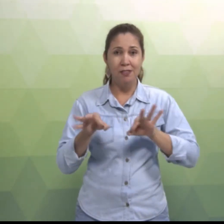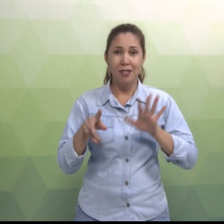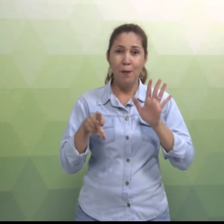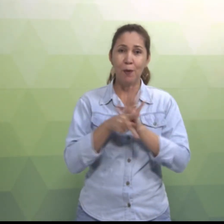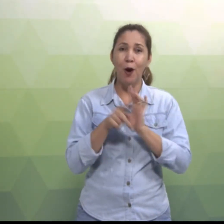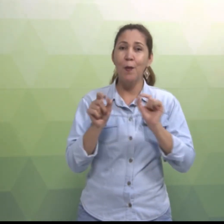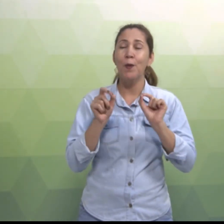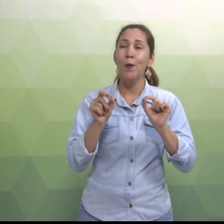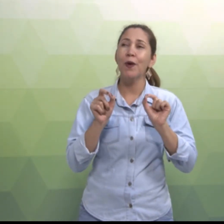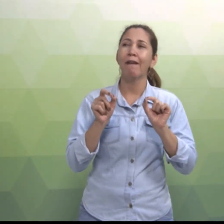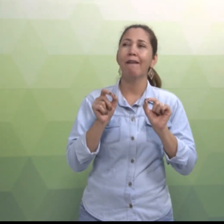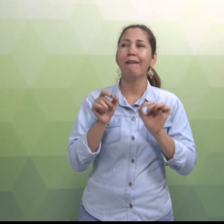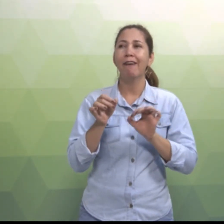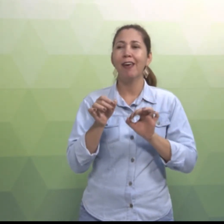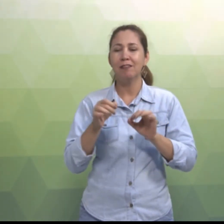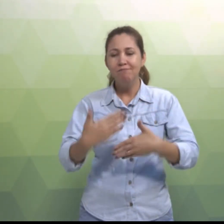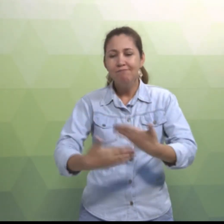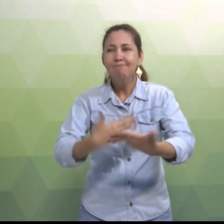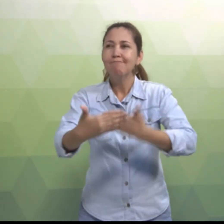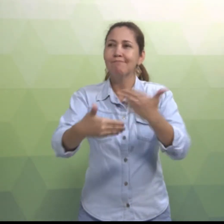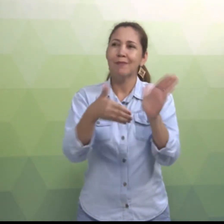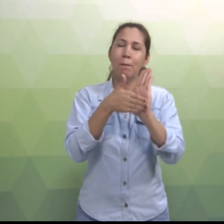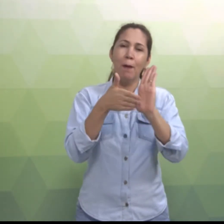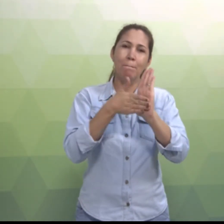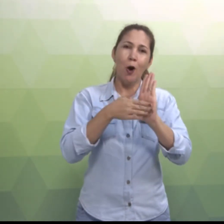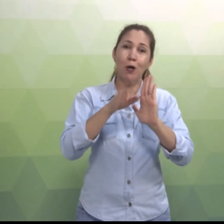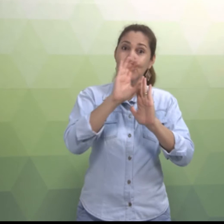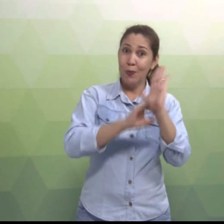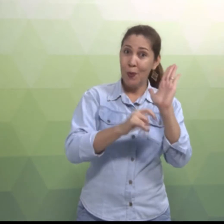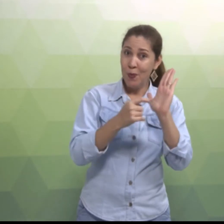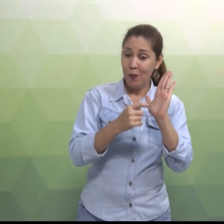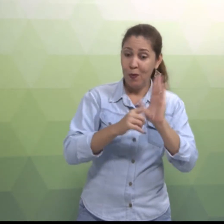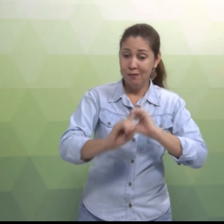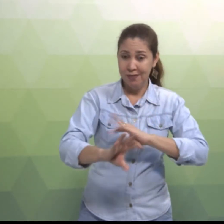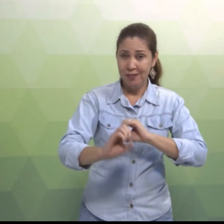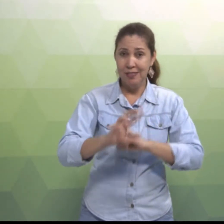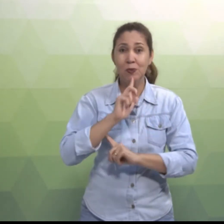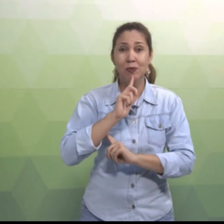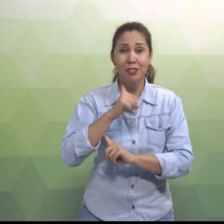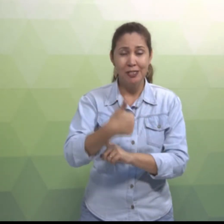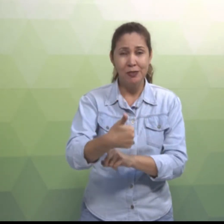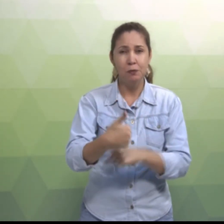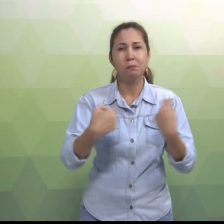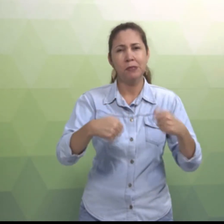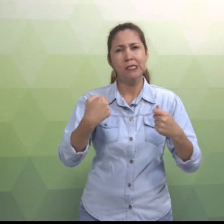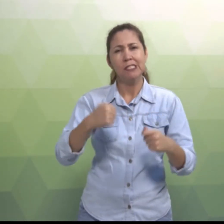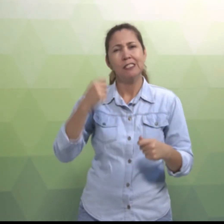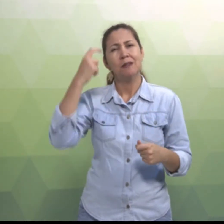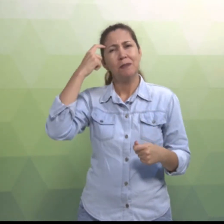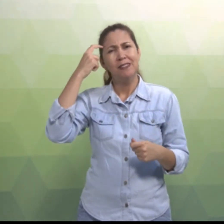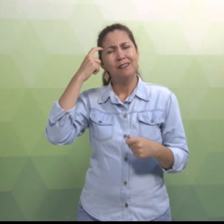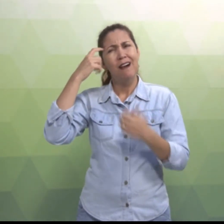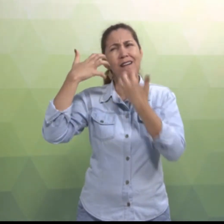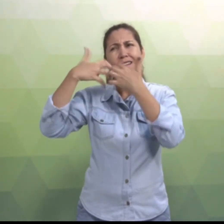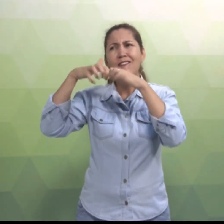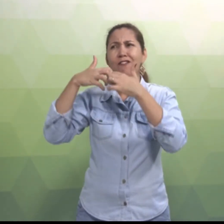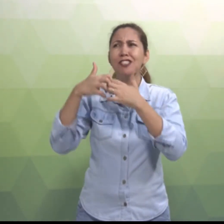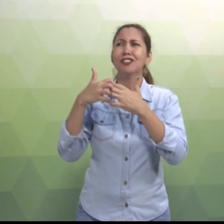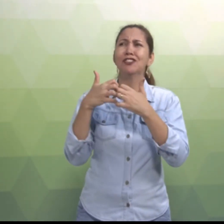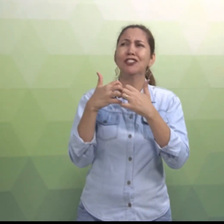No momento da construção e do desenvolvimento da proposta curricular para o ensino da L1, é necessário